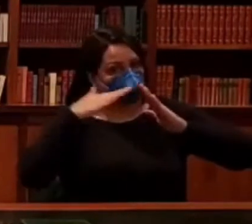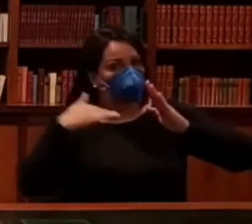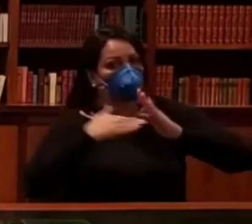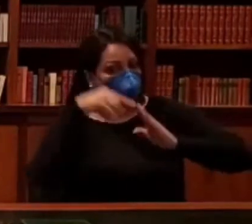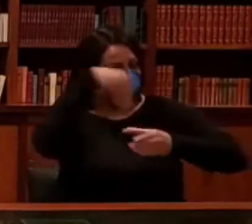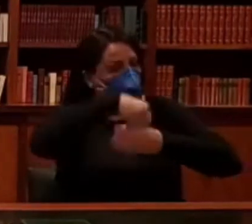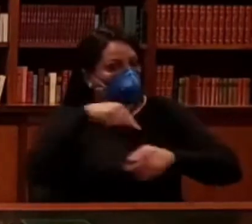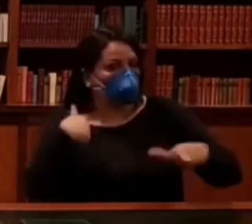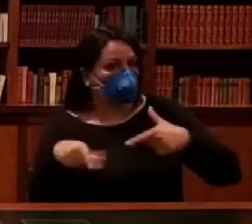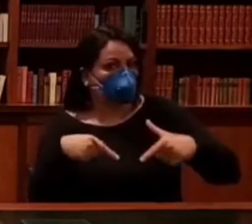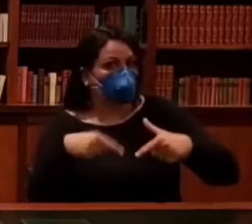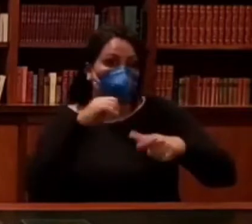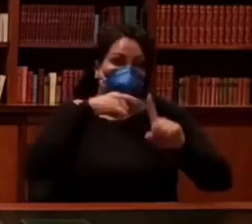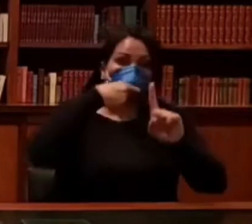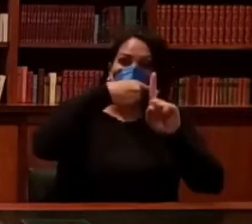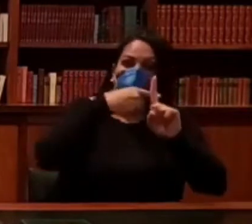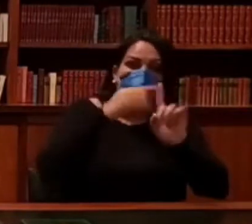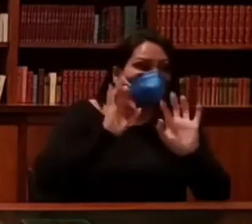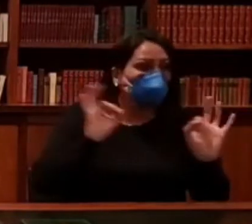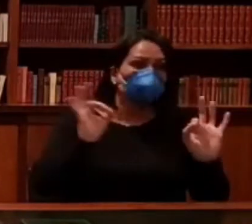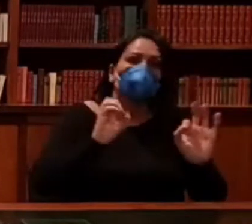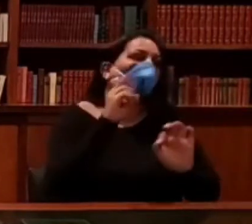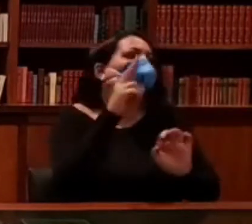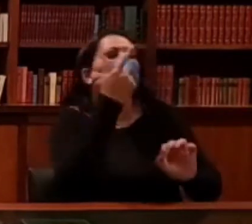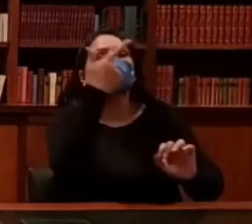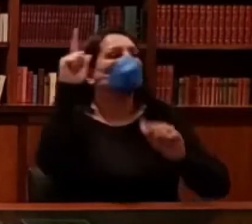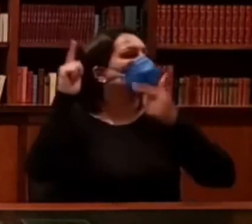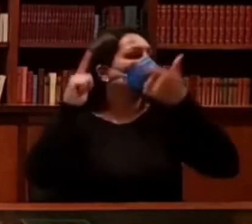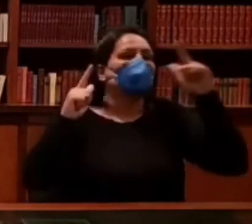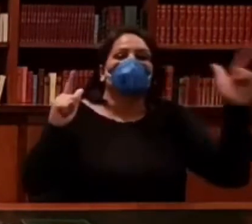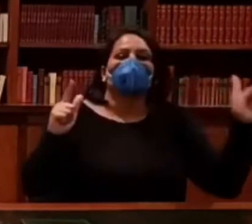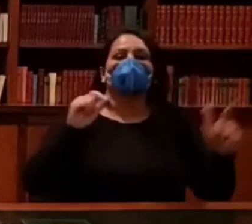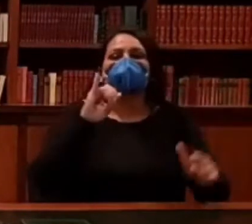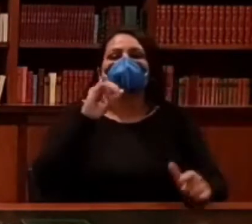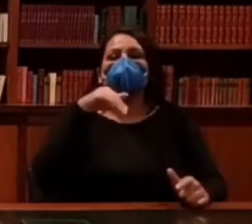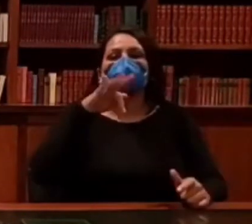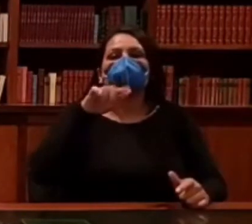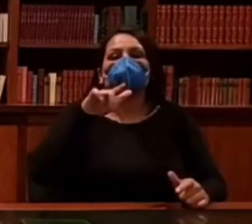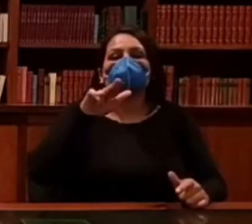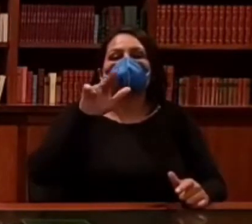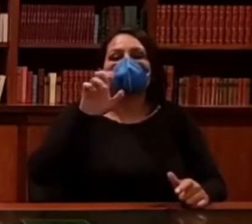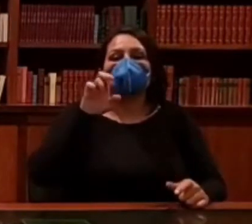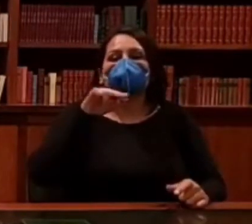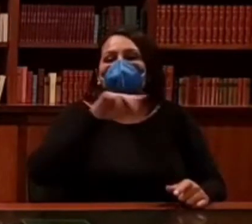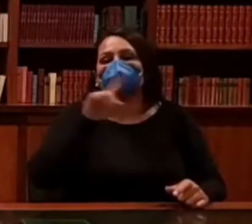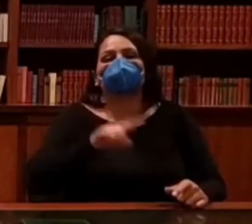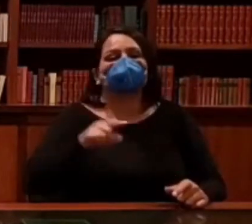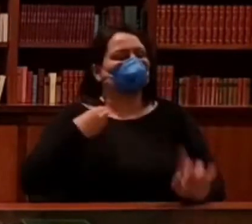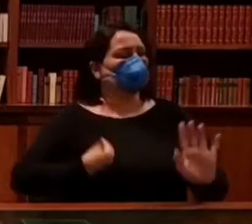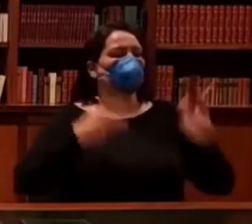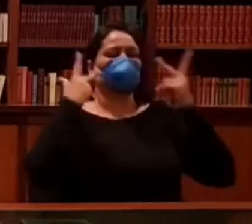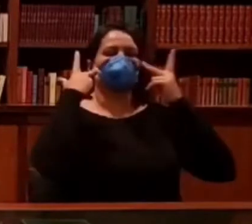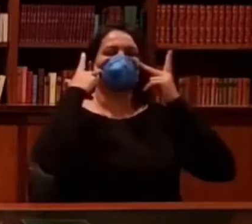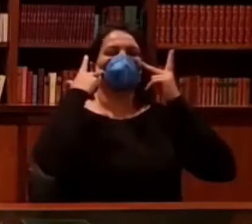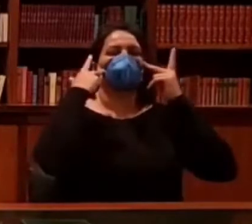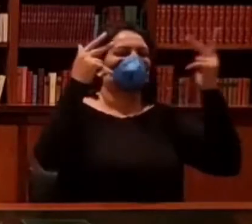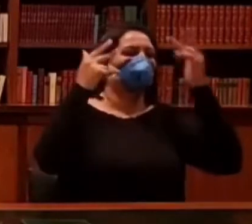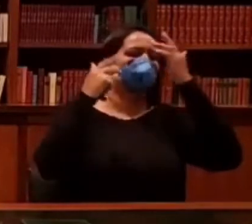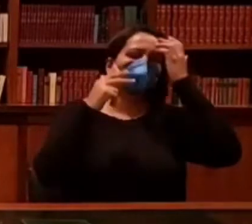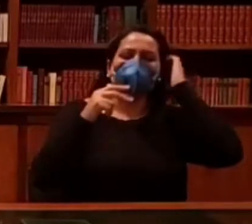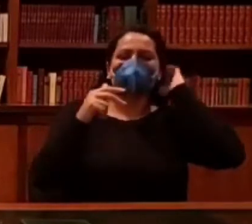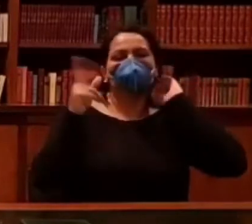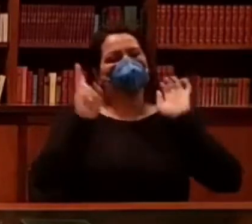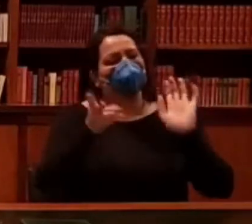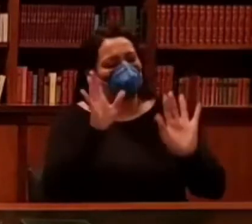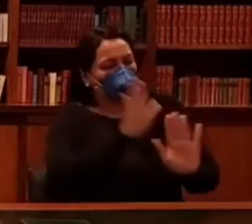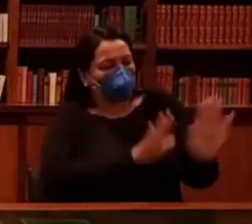der positivo ou der outro vírus, que é mais comum, que é o influenza, a gente libera, vida que volta ao normal. Todo mundo